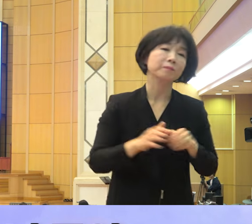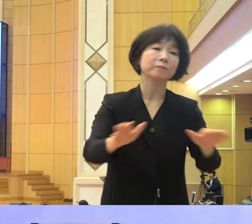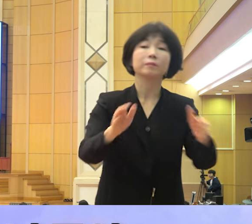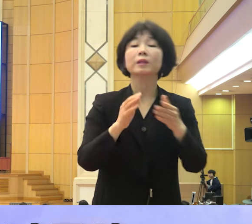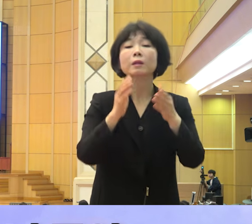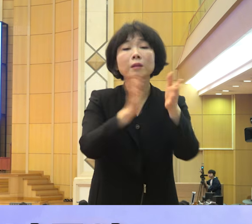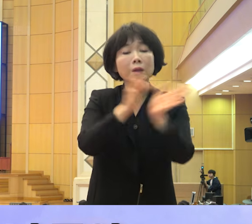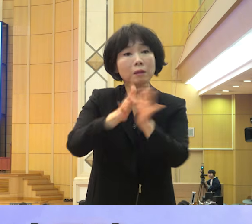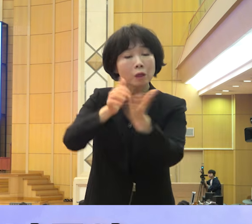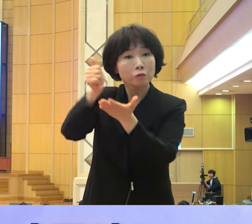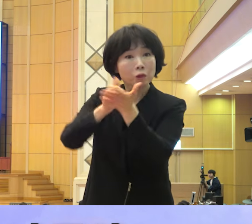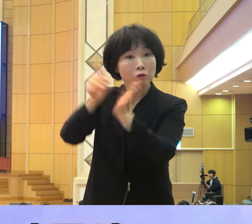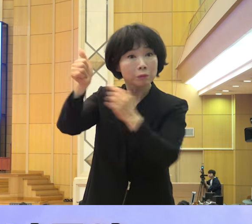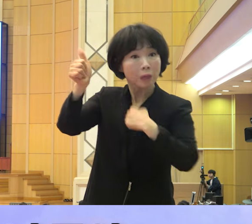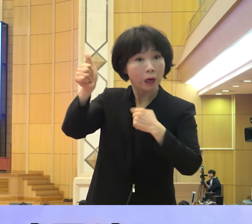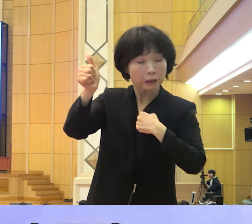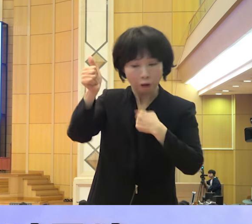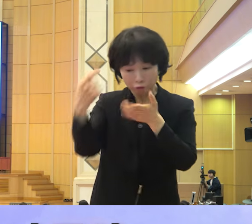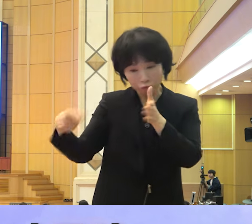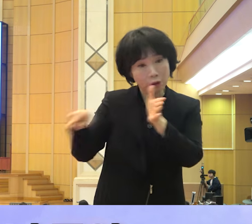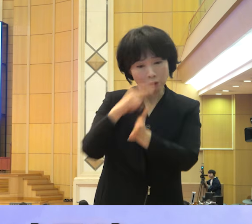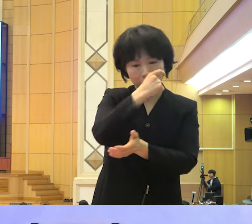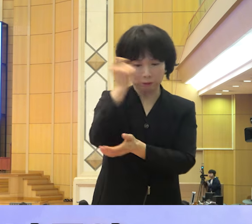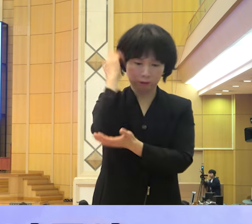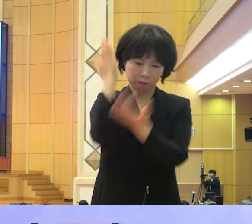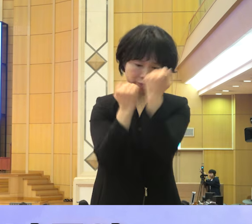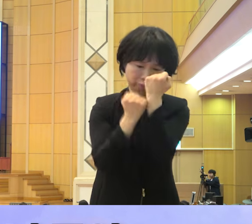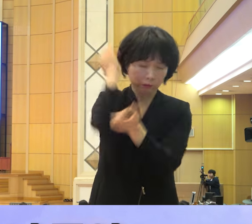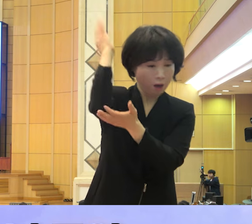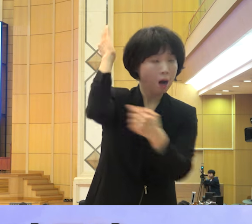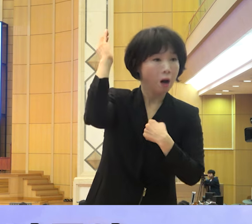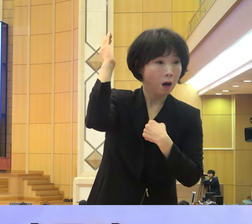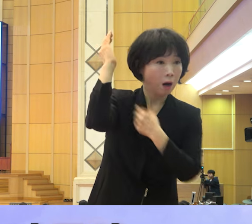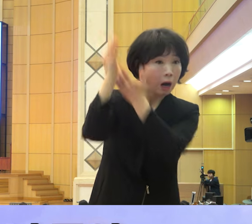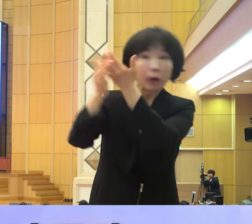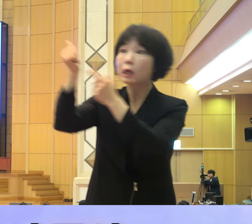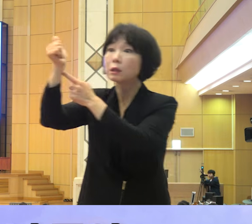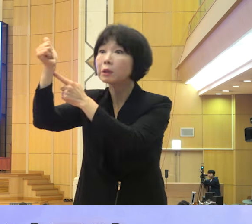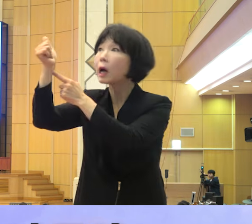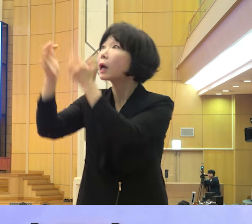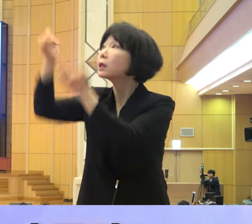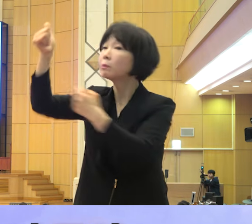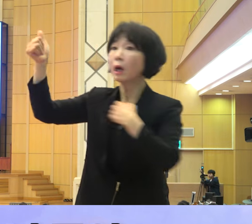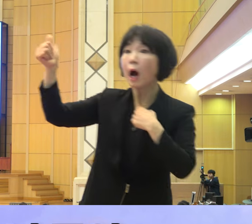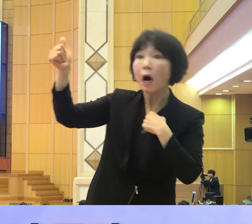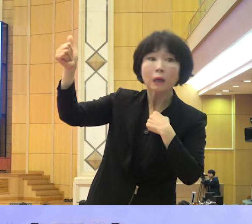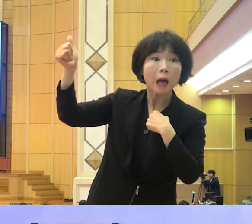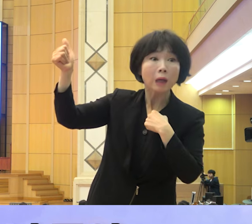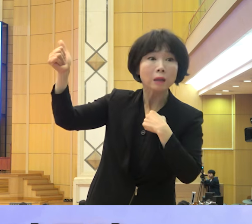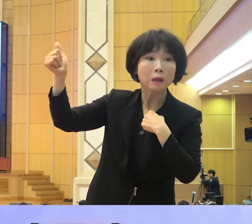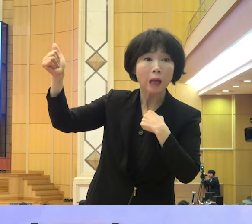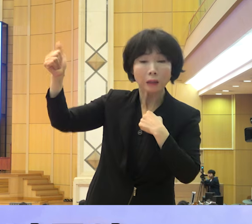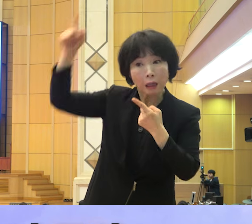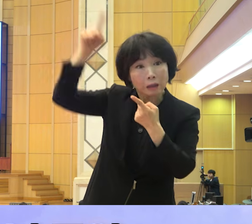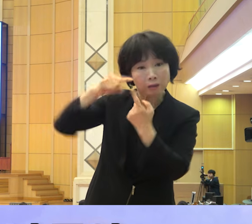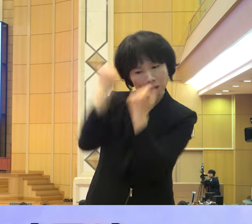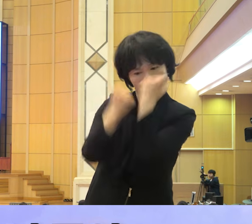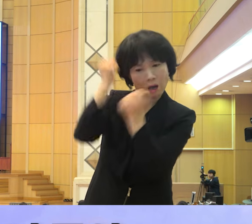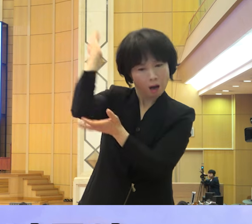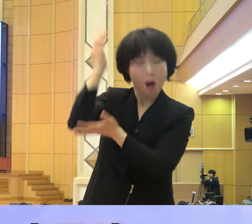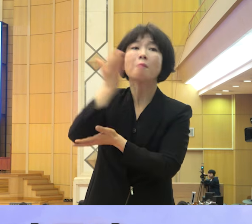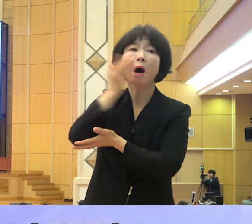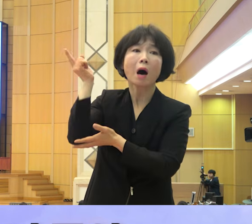예수님이 예수님을 증언하고 하나님이 예수님을 증언하는 것은 예수 그리스도를